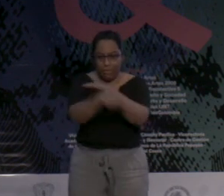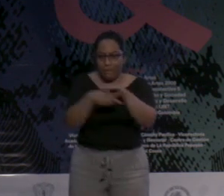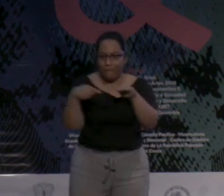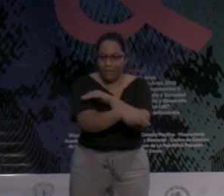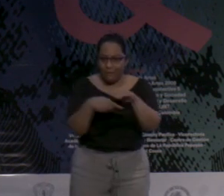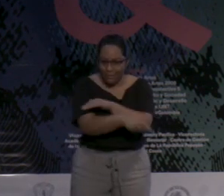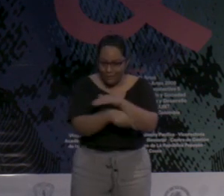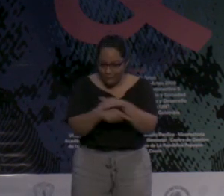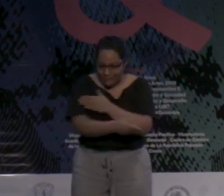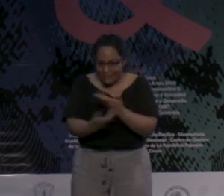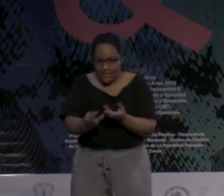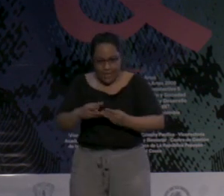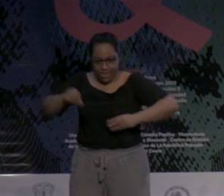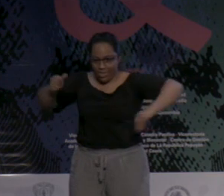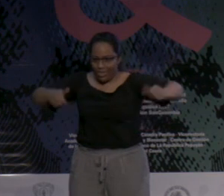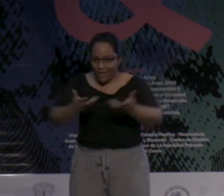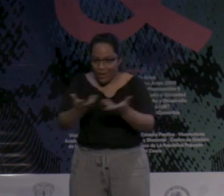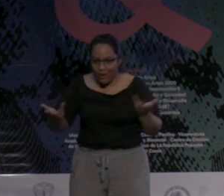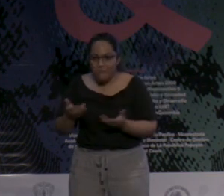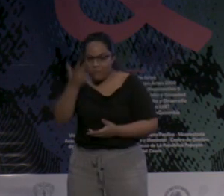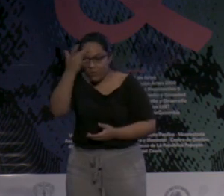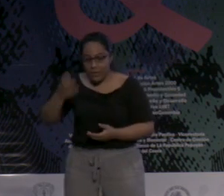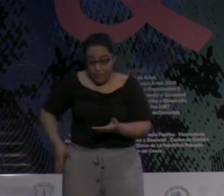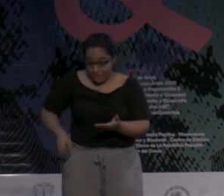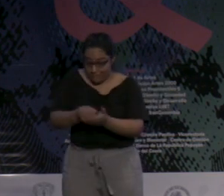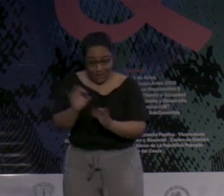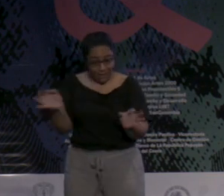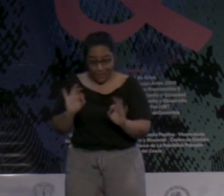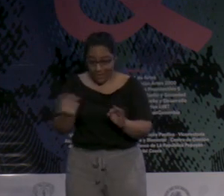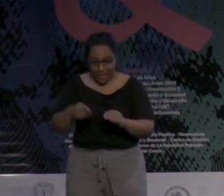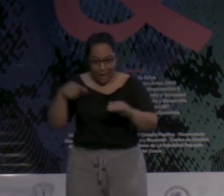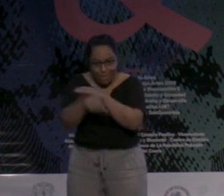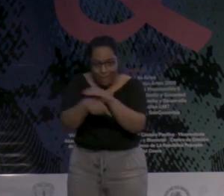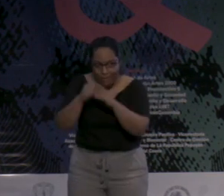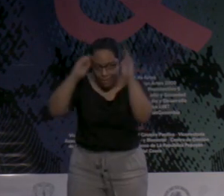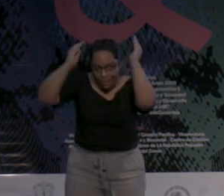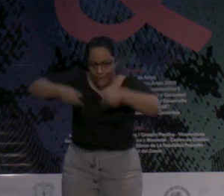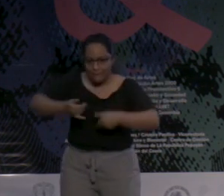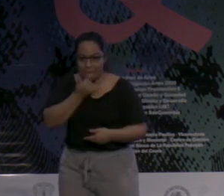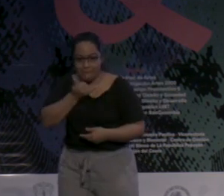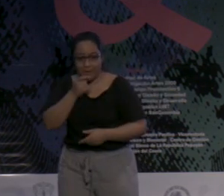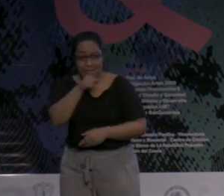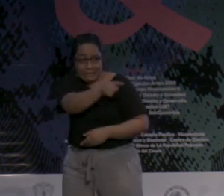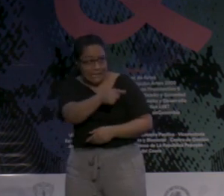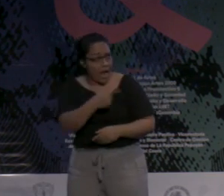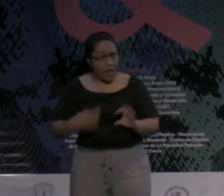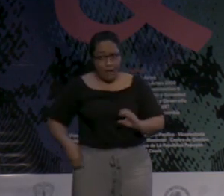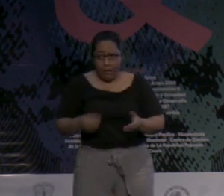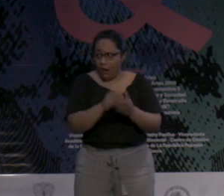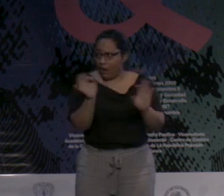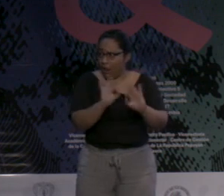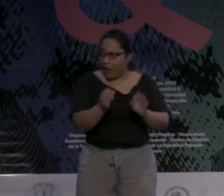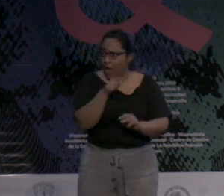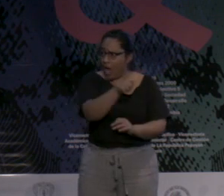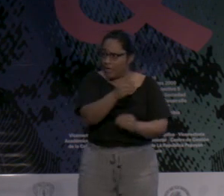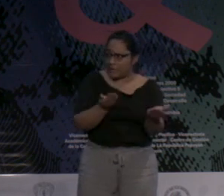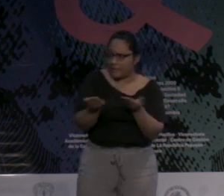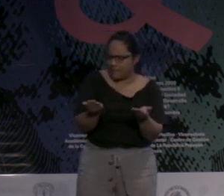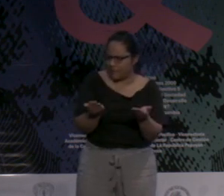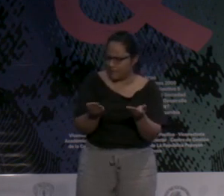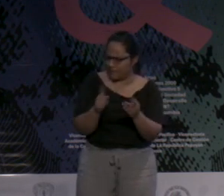colado de Transmilenio nos está robando porque no está pagando, y la moral en principio es que él es inmoral porque no pagó por un servicio, y